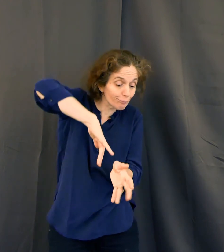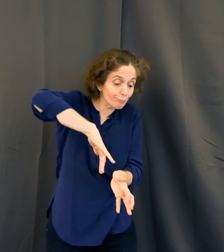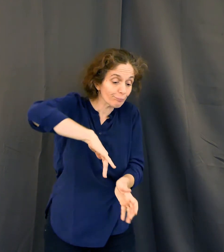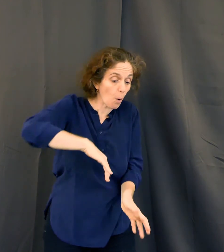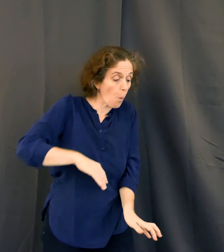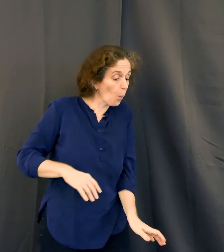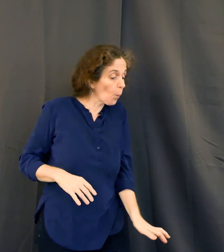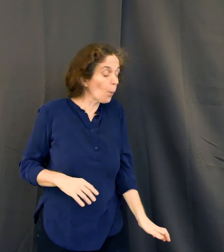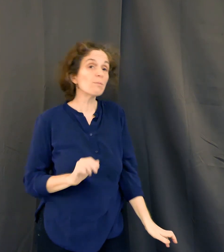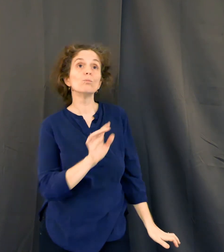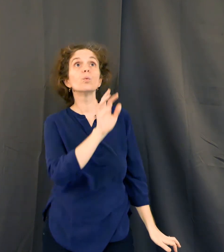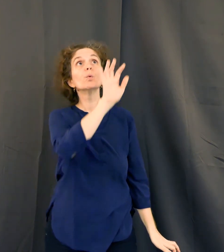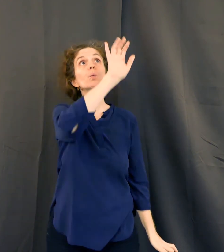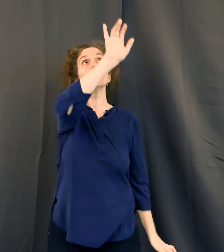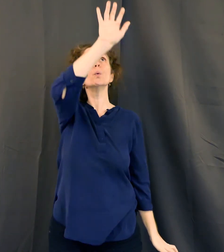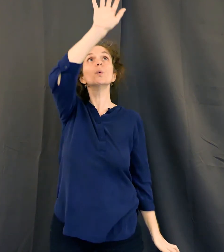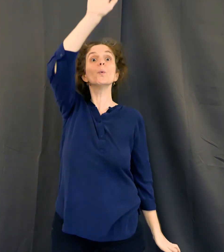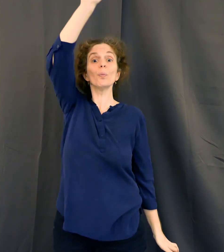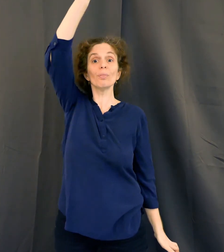pour l'admirer sous ses moindres recoins.